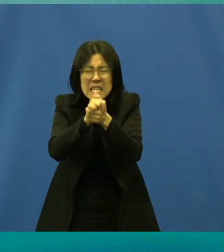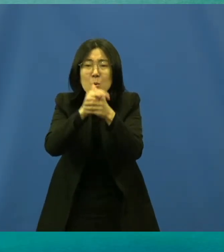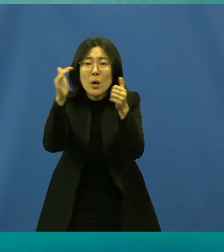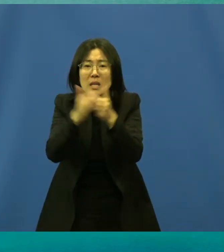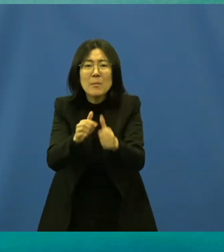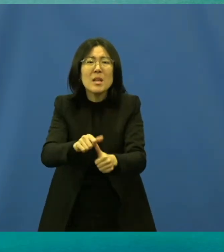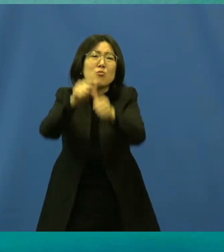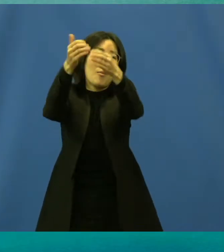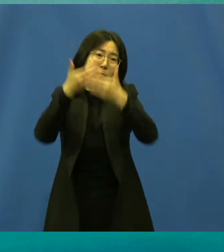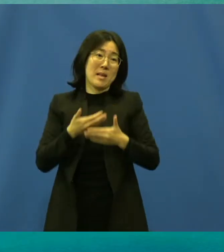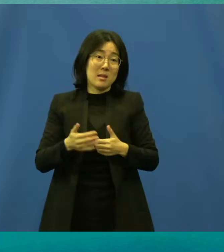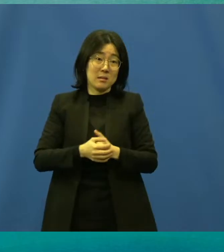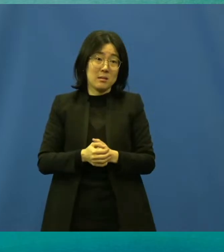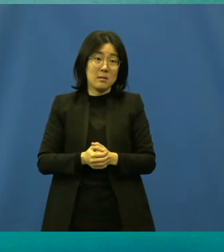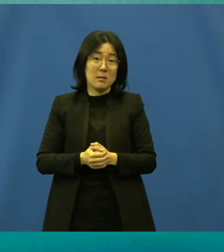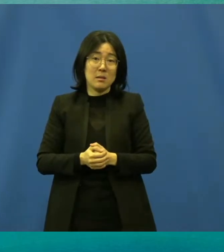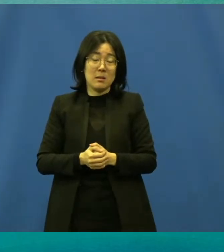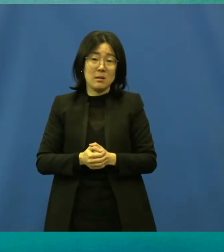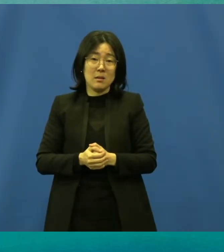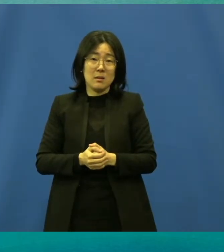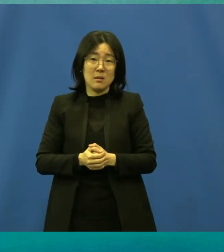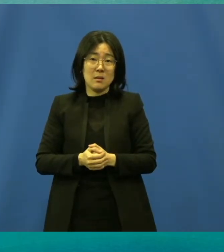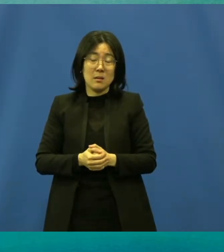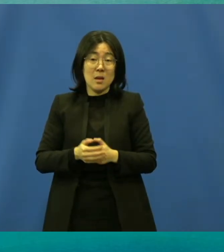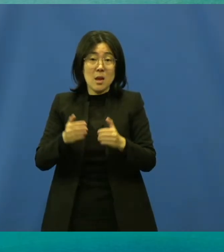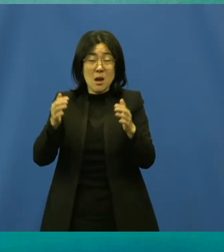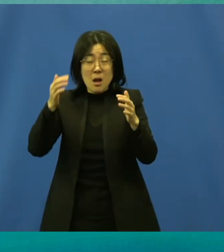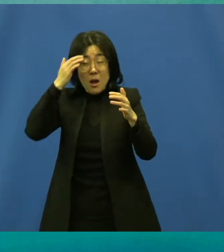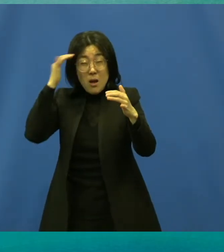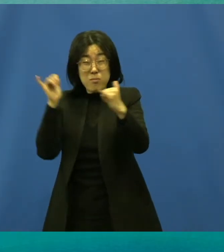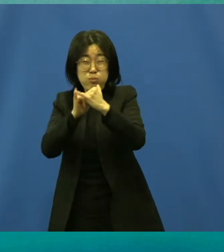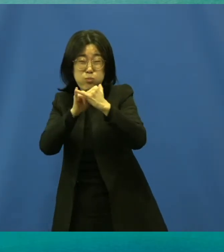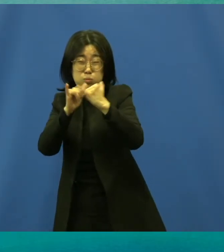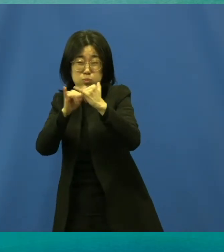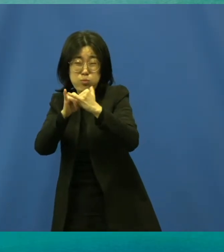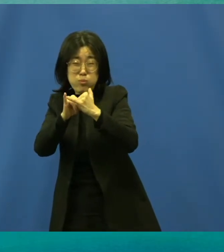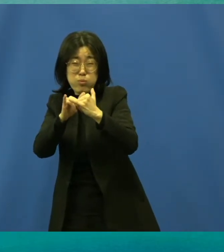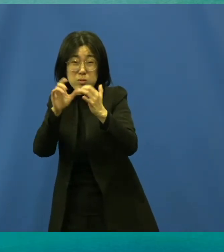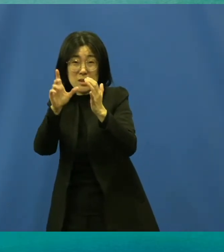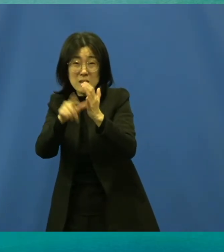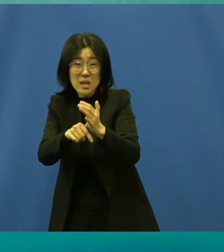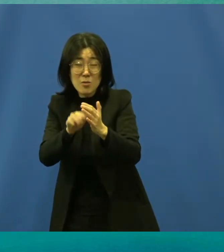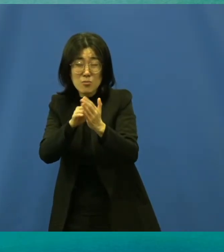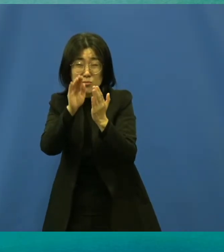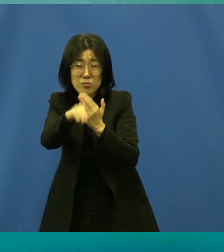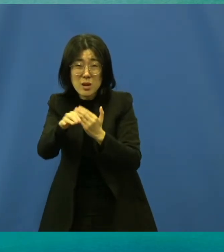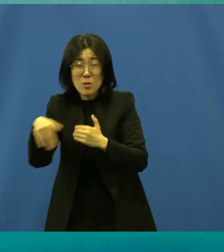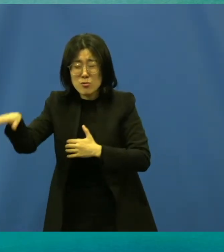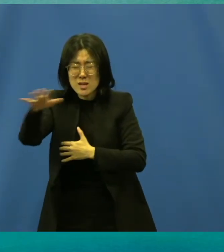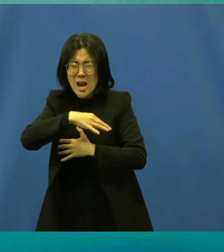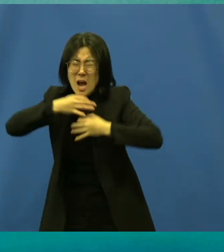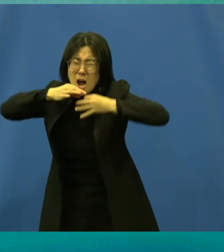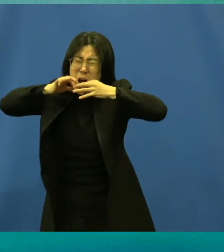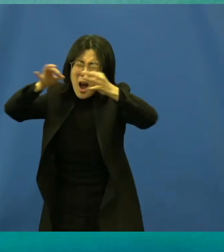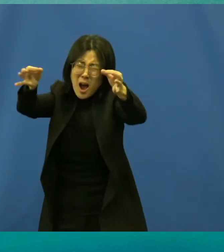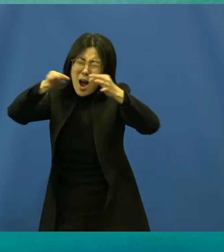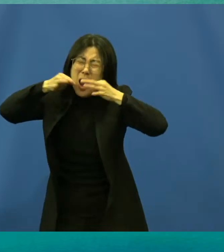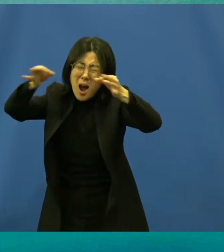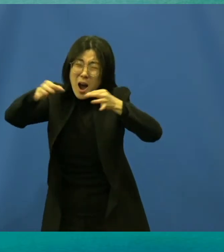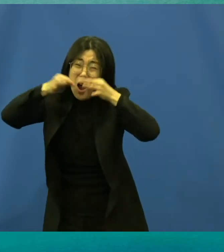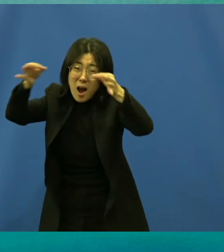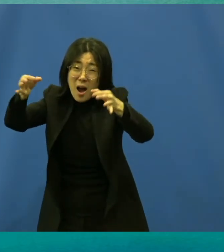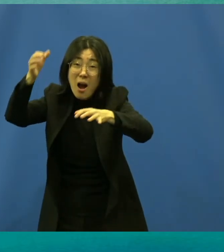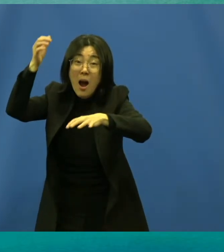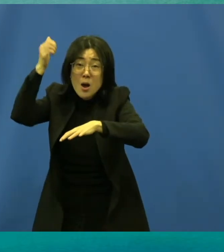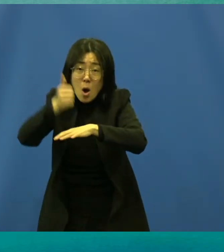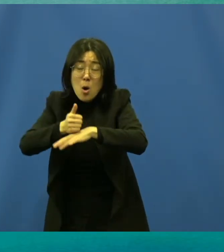그런데 그 고난 중에 배운 기도가 우리를 살리고 우리를 축복되게 했습니다. 그런데 지금 우리의 기도가